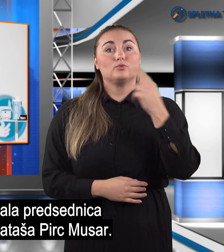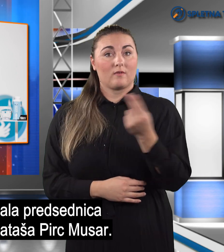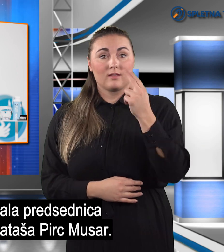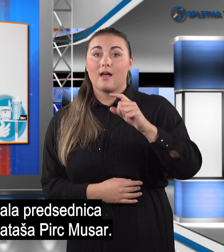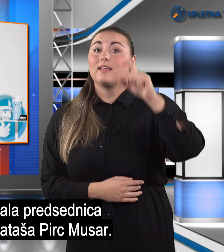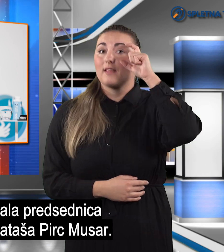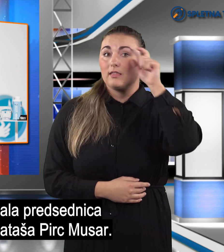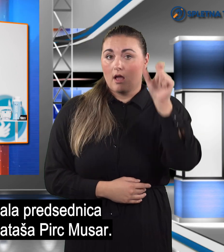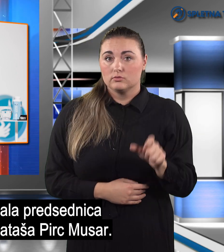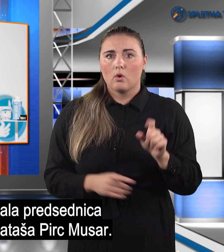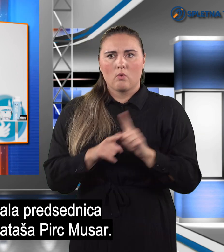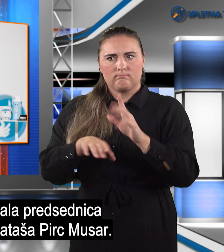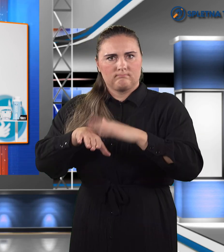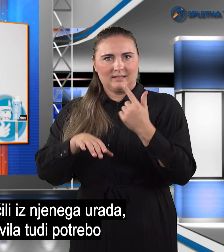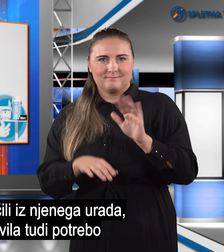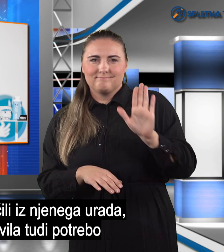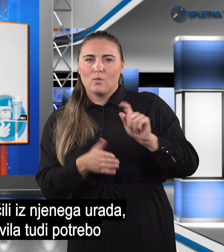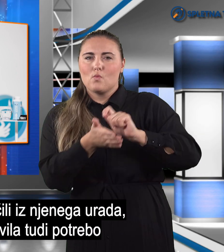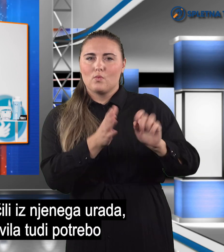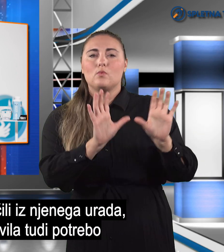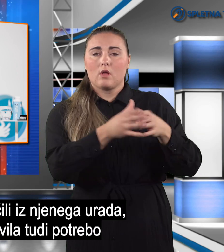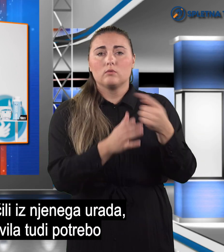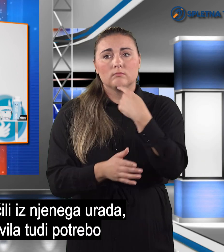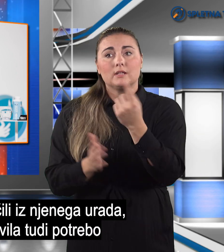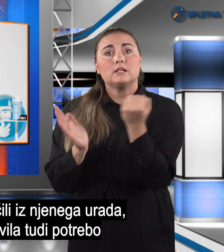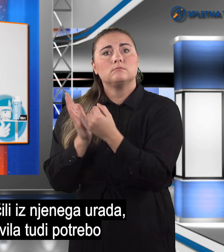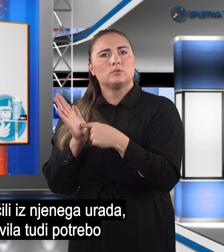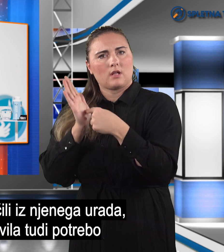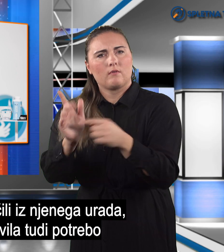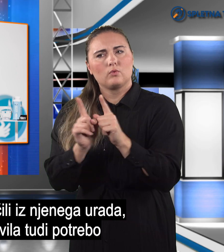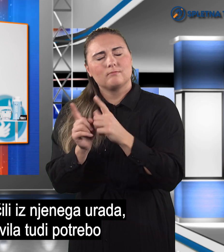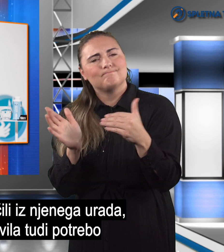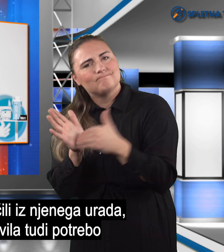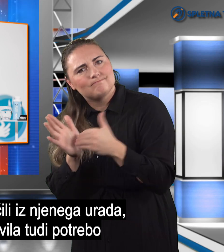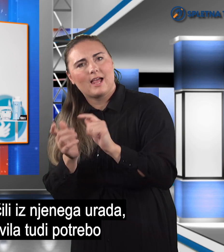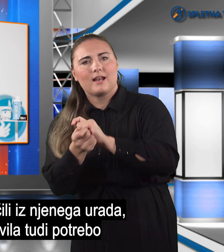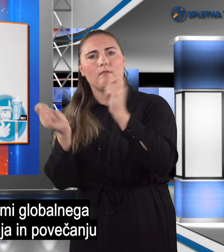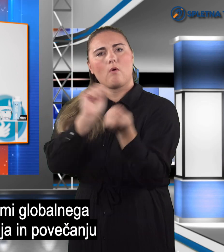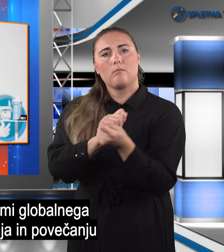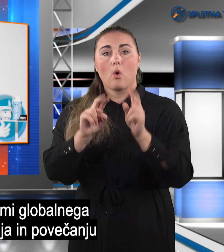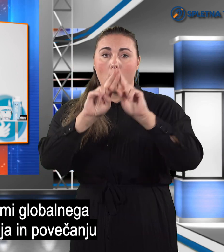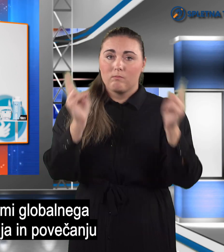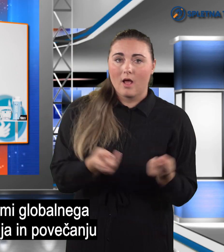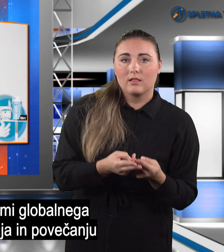iz njenega urada, je izpostavila tudi potrebo po reformi globalnega upravljanja in povečanju